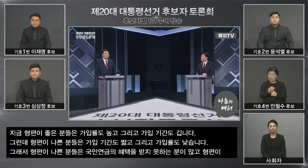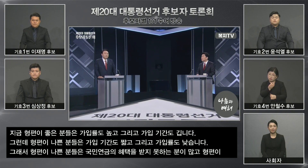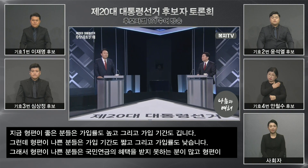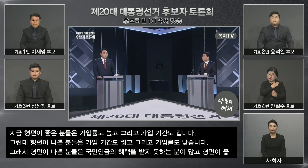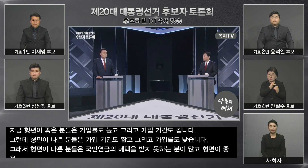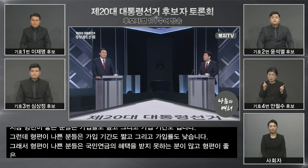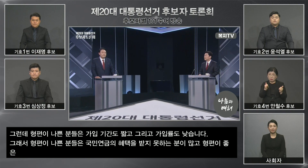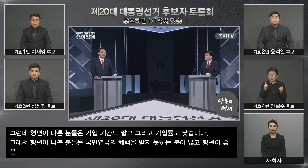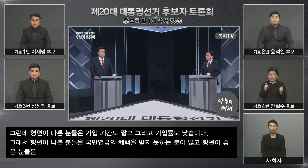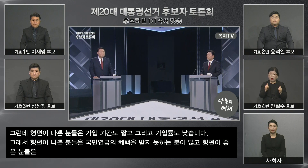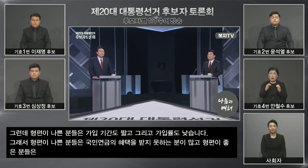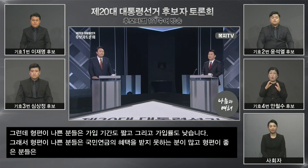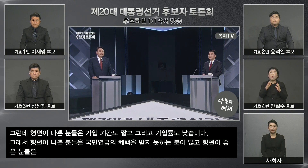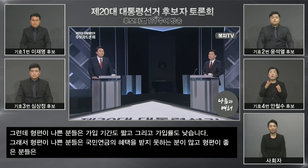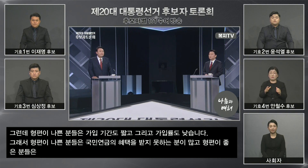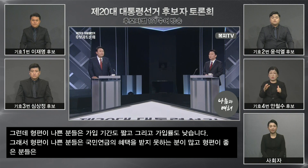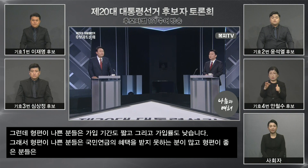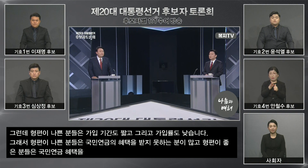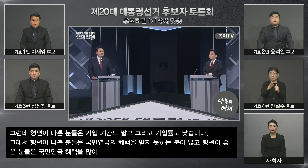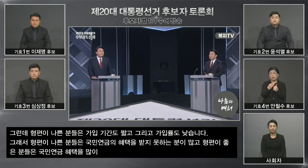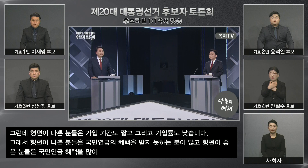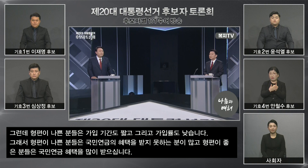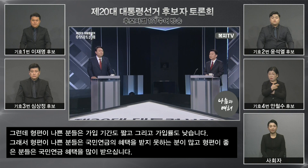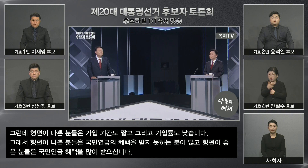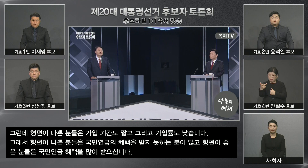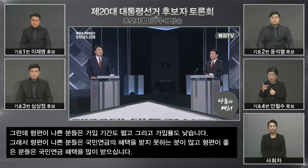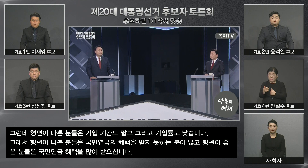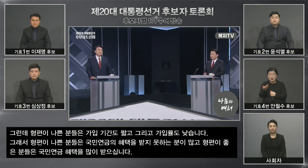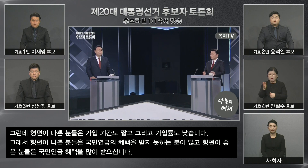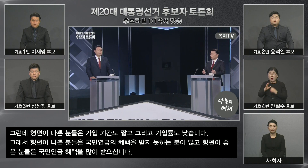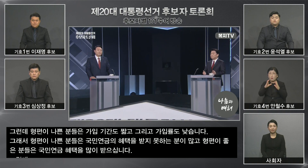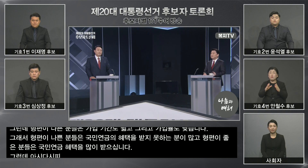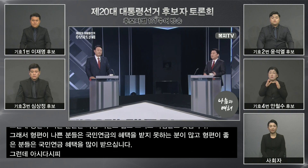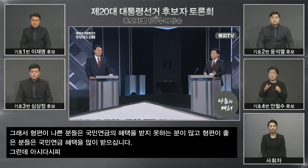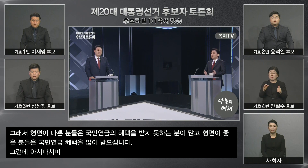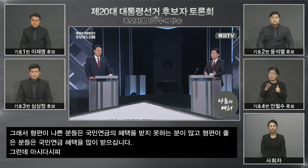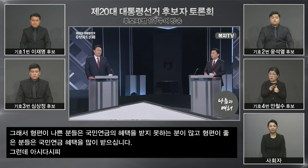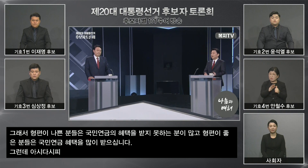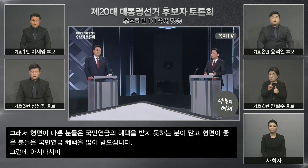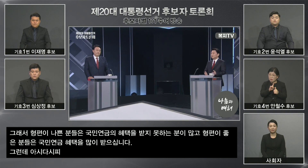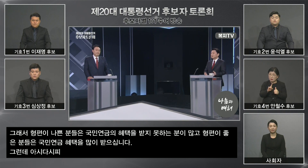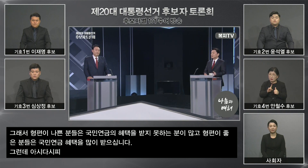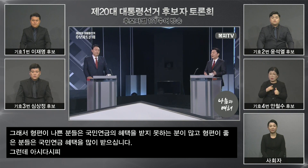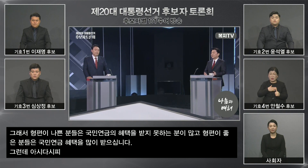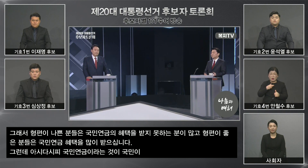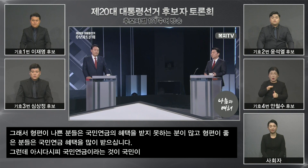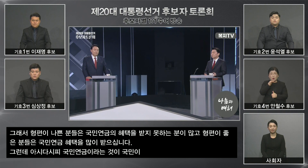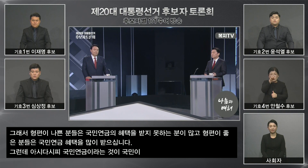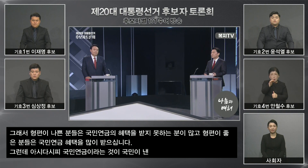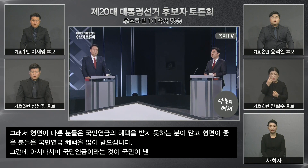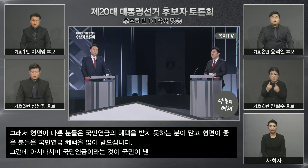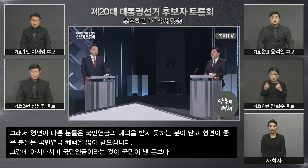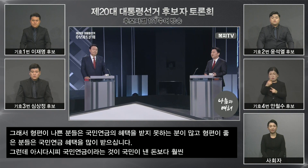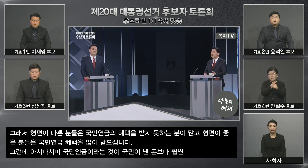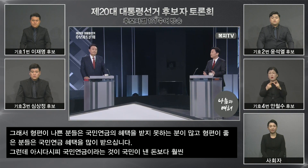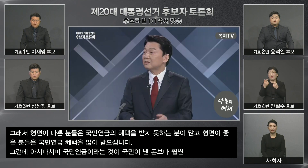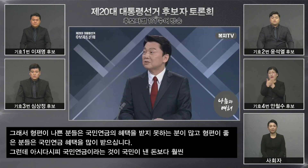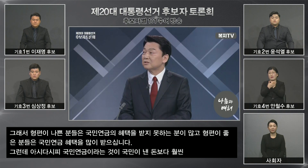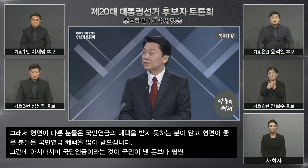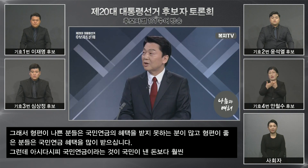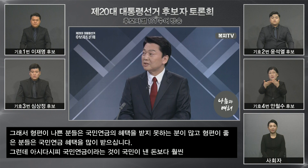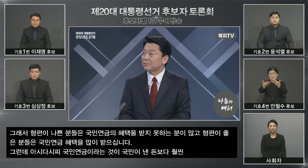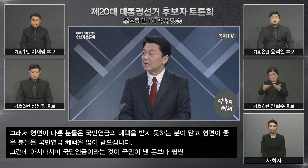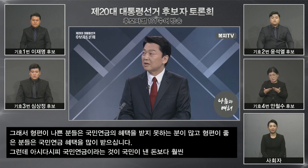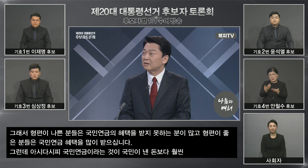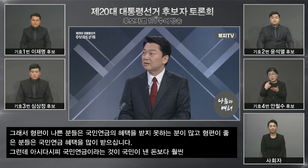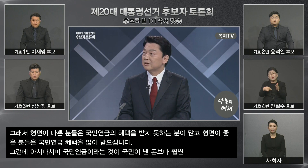많이 받으십니다. 근데 아시다시피 국민연금이라는 것이 국민이 낸 돈보다 훨씬 더 많은 돈을 국민께 혜택을 드리는